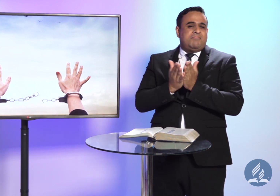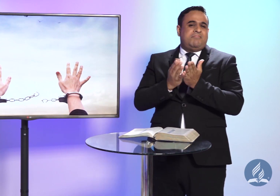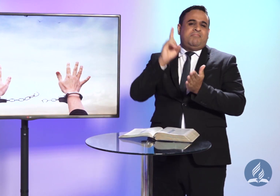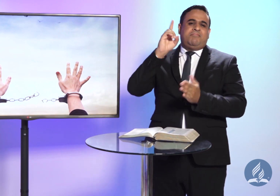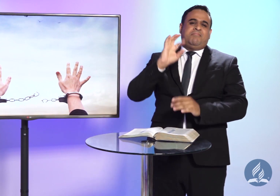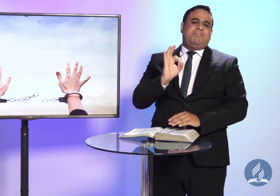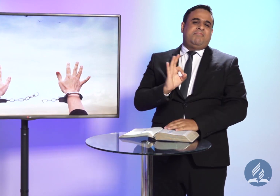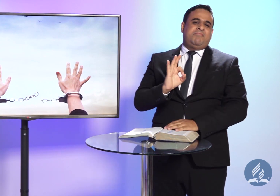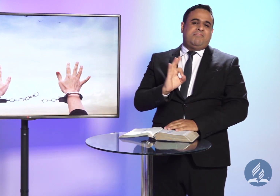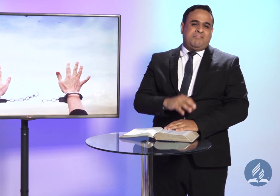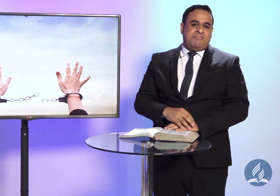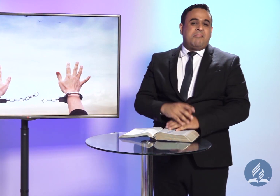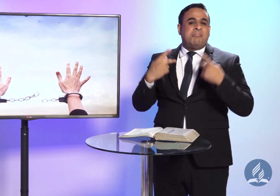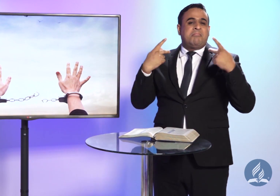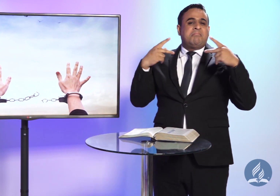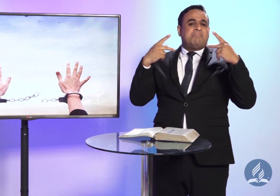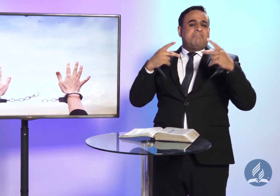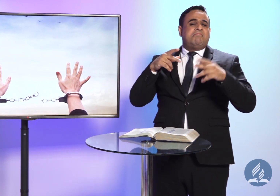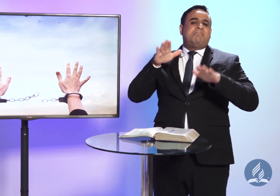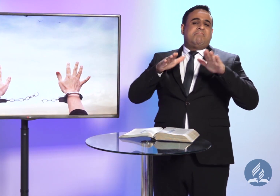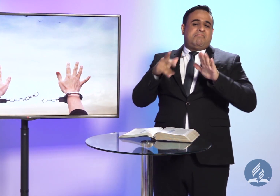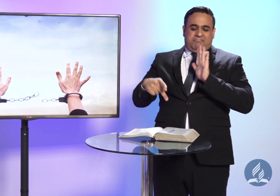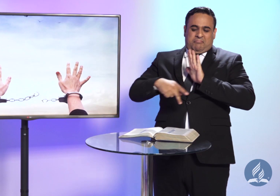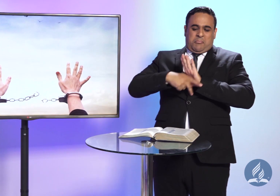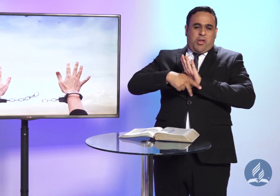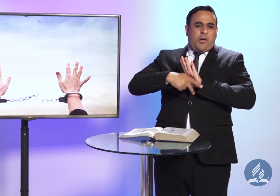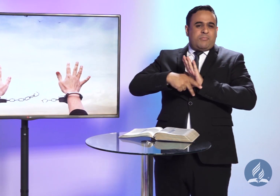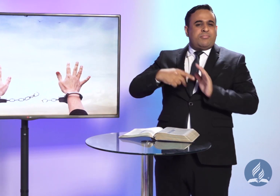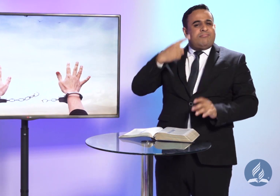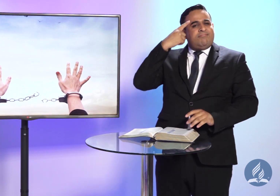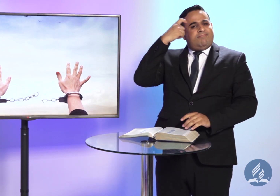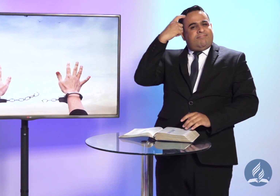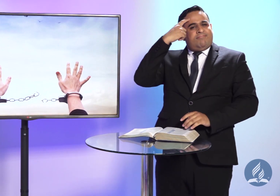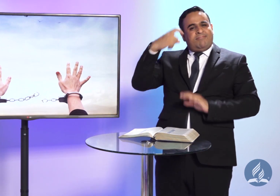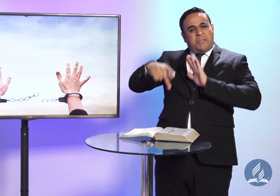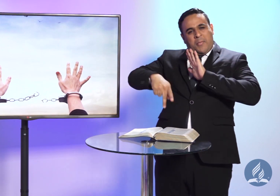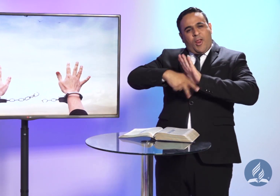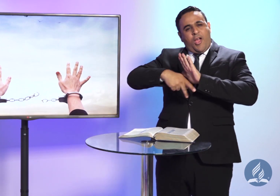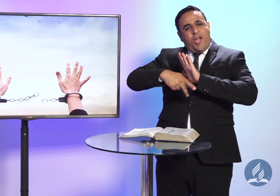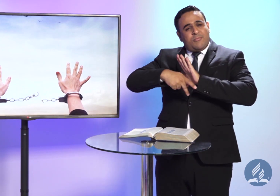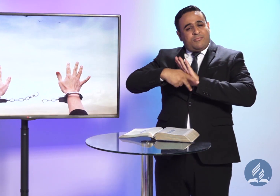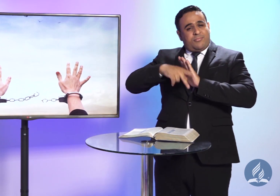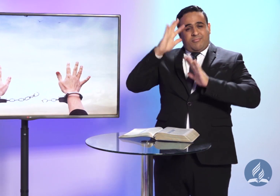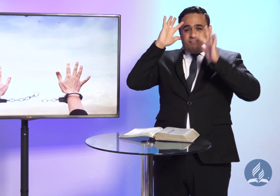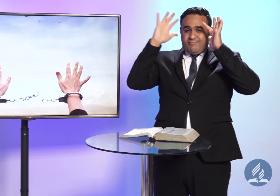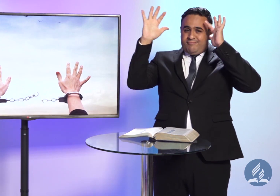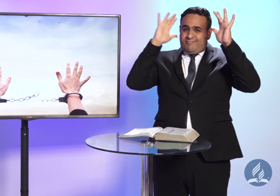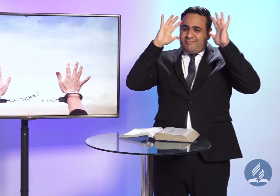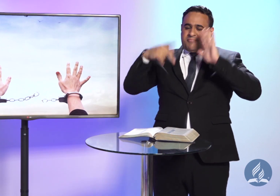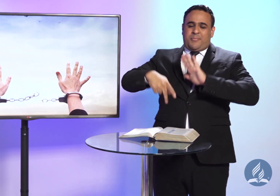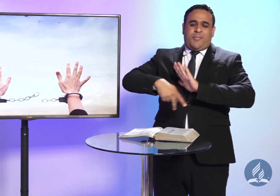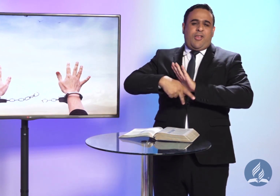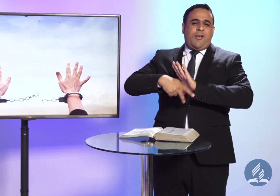Às vezes a pessoa prega outros assuntos. Às vezes elas pregam coisas que elas mesmas inventam, coisas